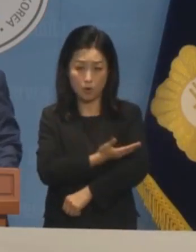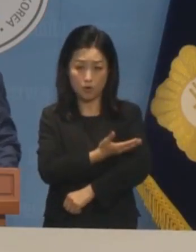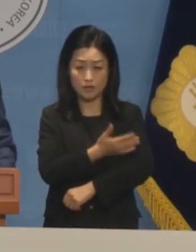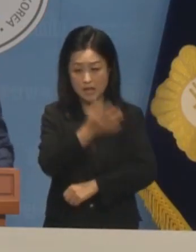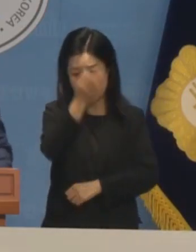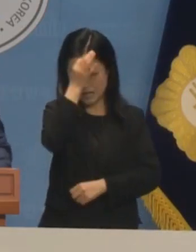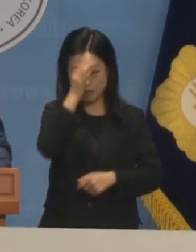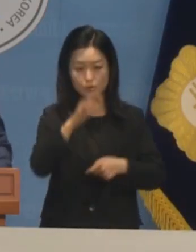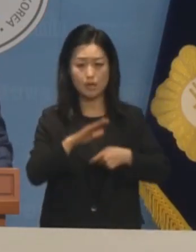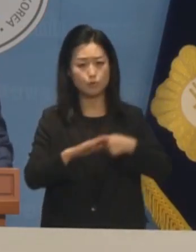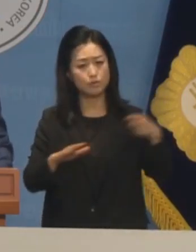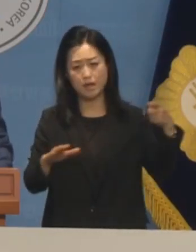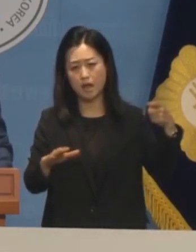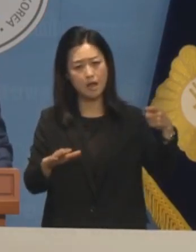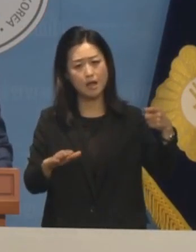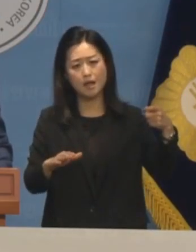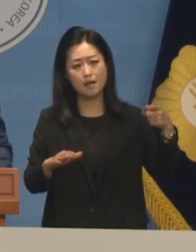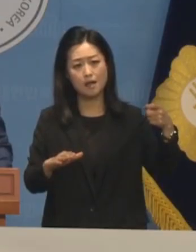기술 탈취가